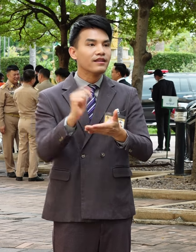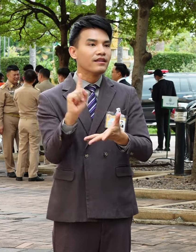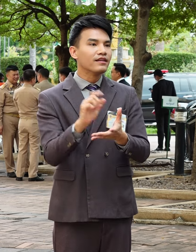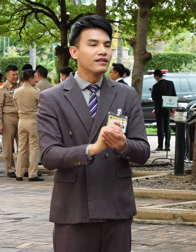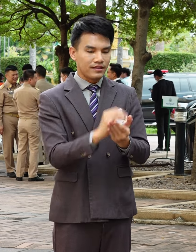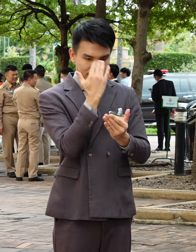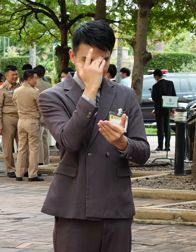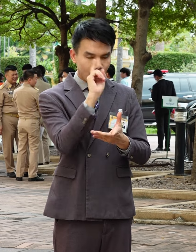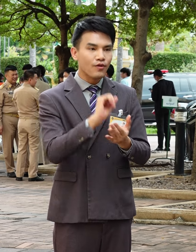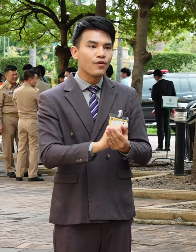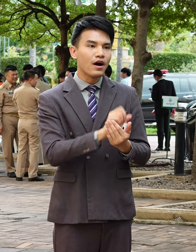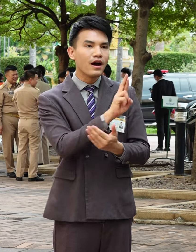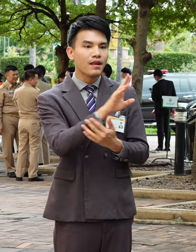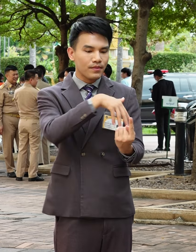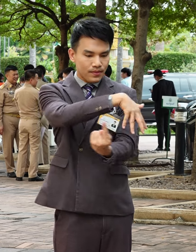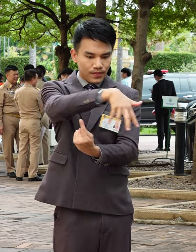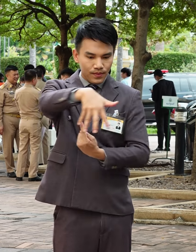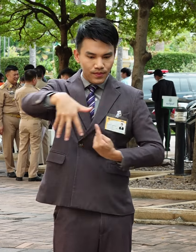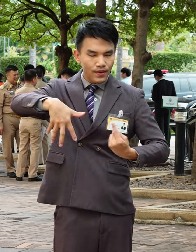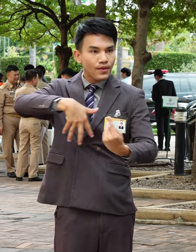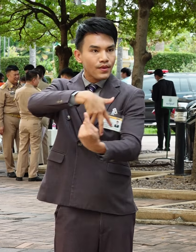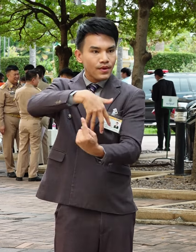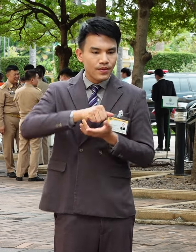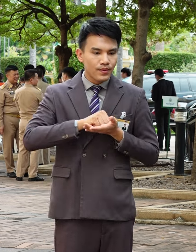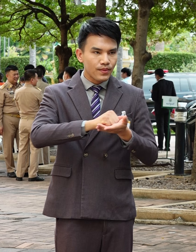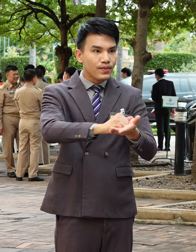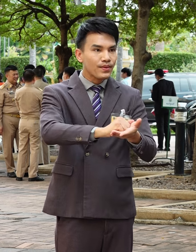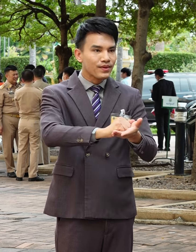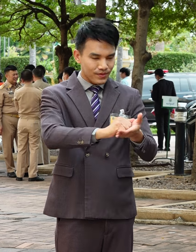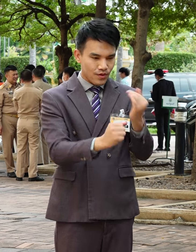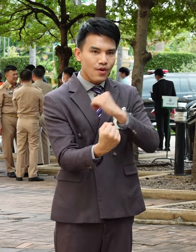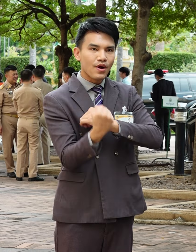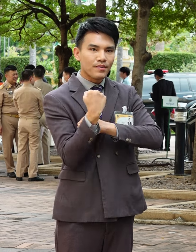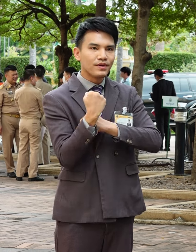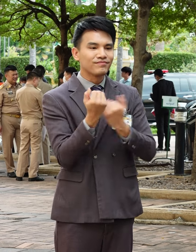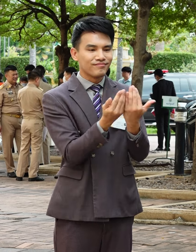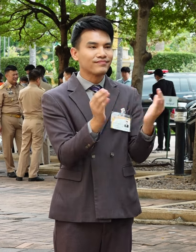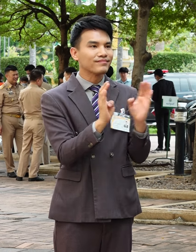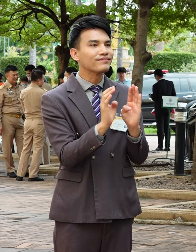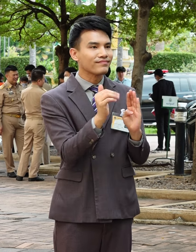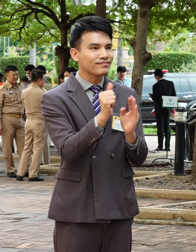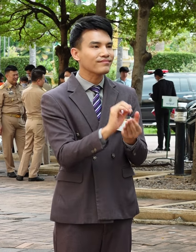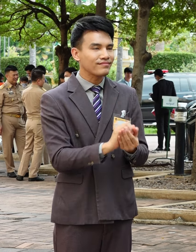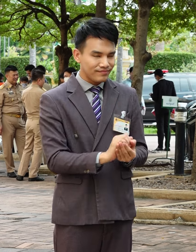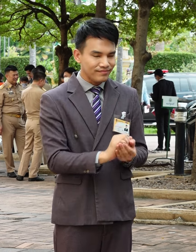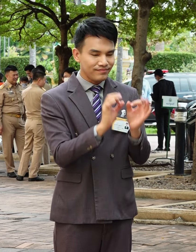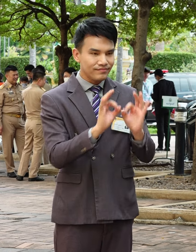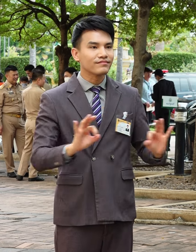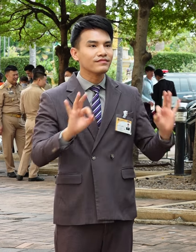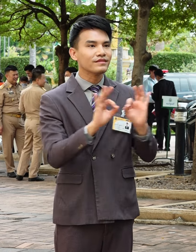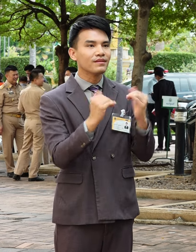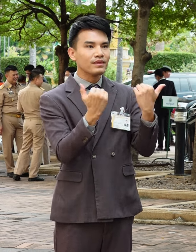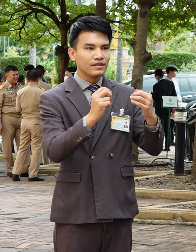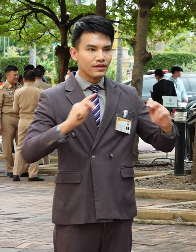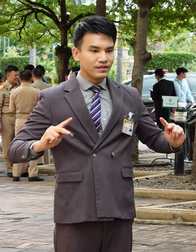นะครับเพราะว่าเป็นการสร้างระบบนิเวศที่เอื้อให้กับการสร้างความมั่นคงให้กับสถาบันครอบครัวอันเป็นปัจจัยที่ทางก